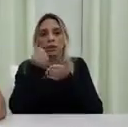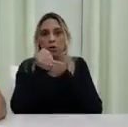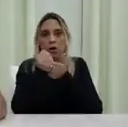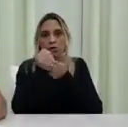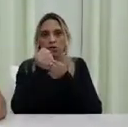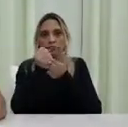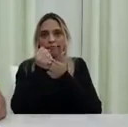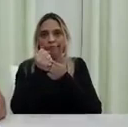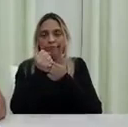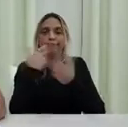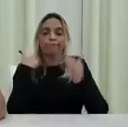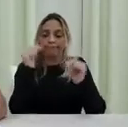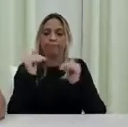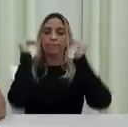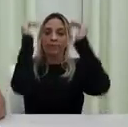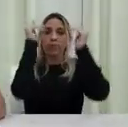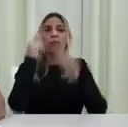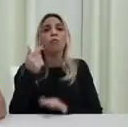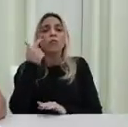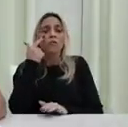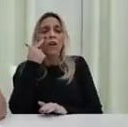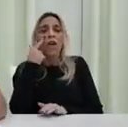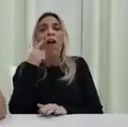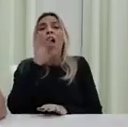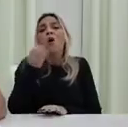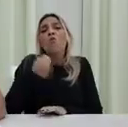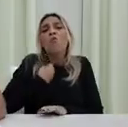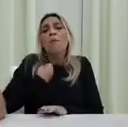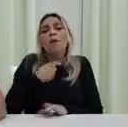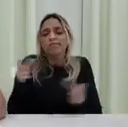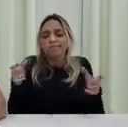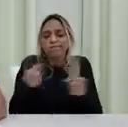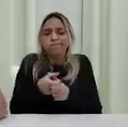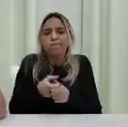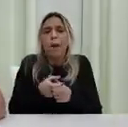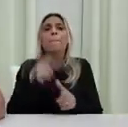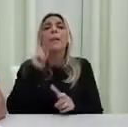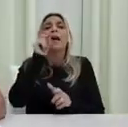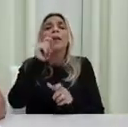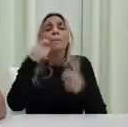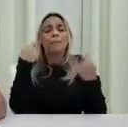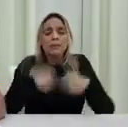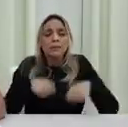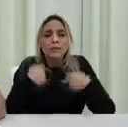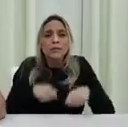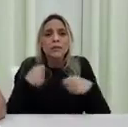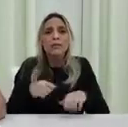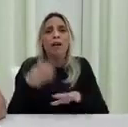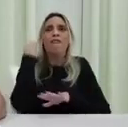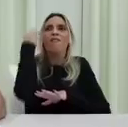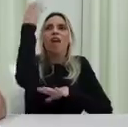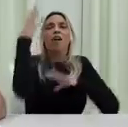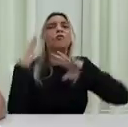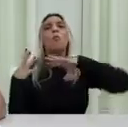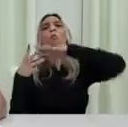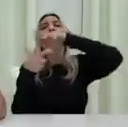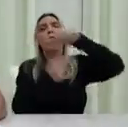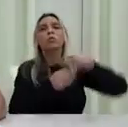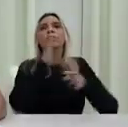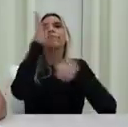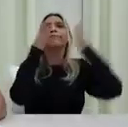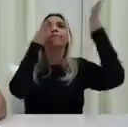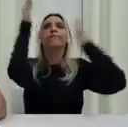passaportes diplomáticos. Você pode ver que o número é reduzido, não é uma festa isso aí, é para quem realmente precisa, para quem viaja o mundo todo,